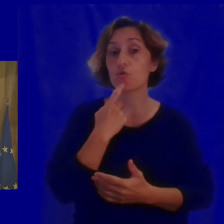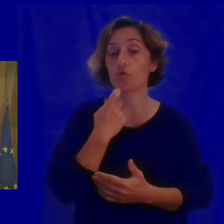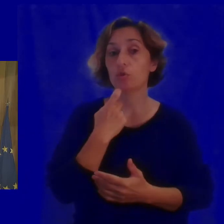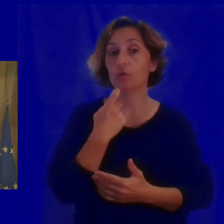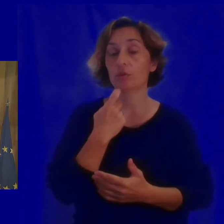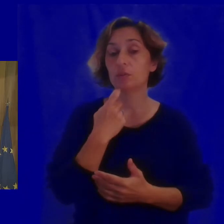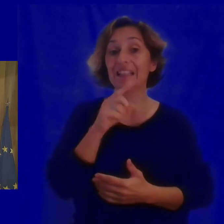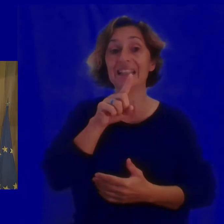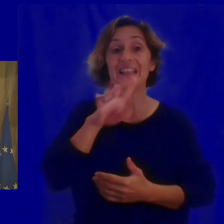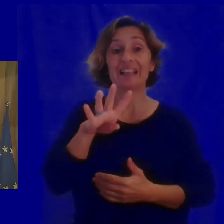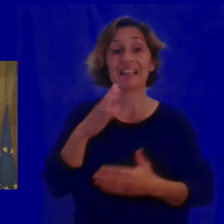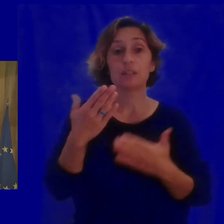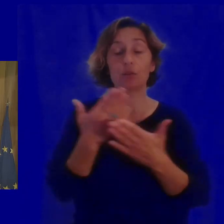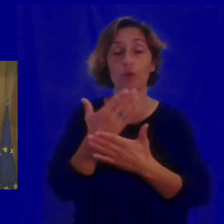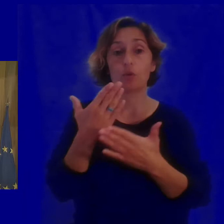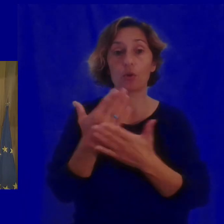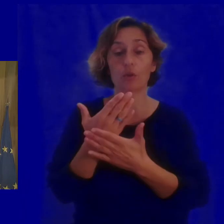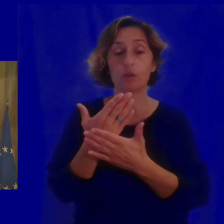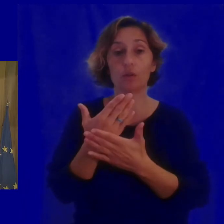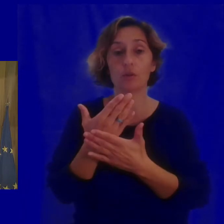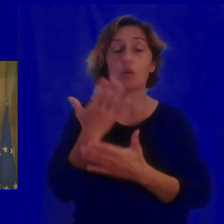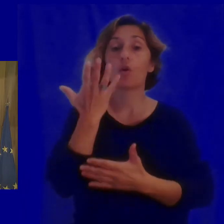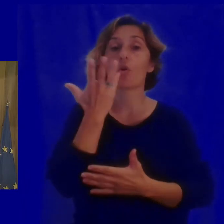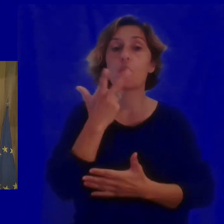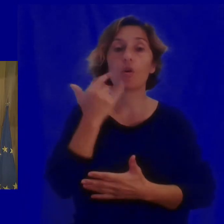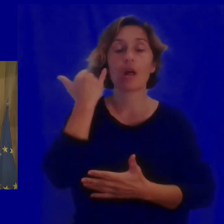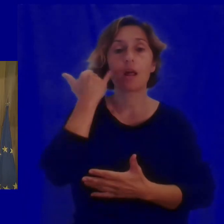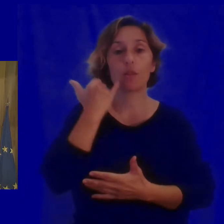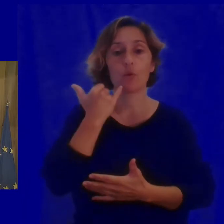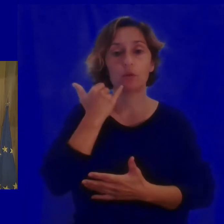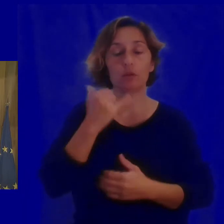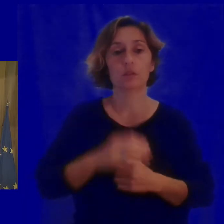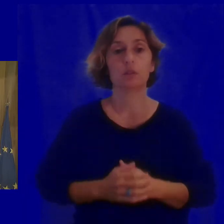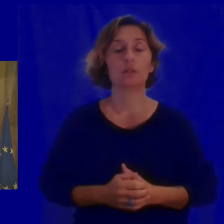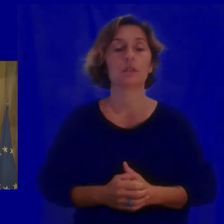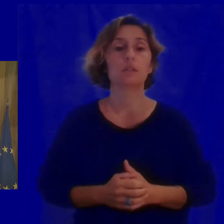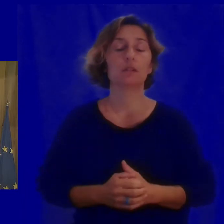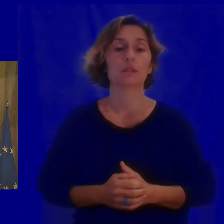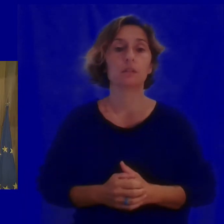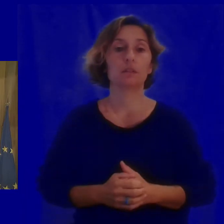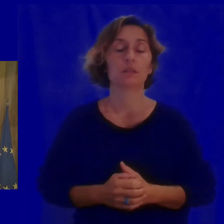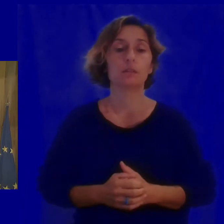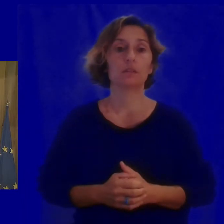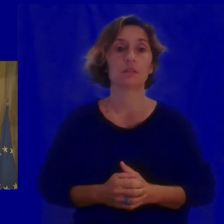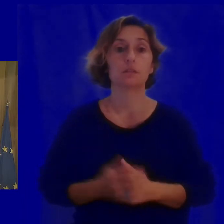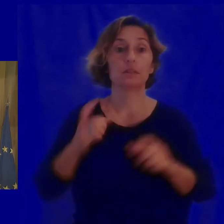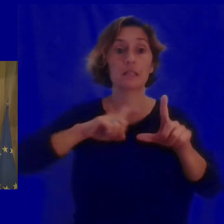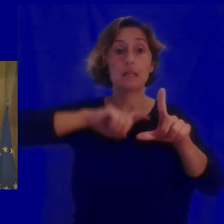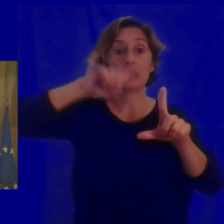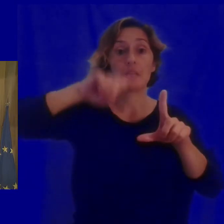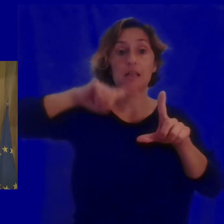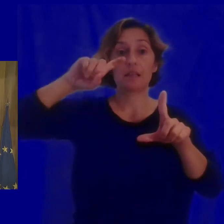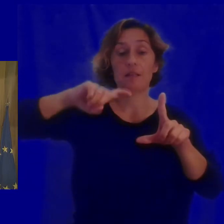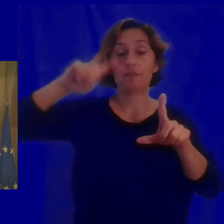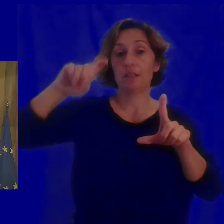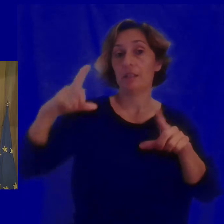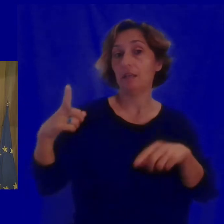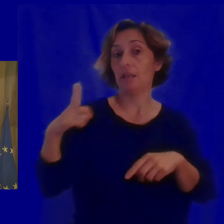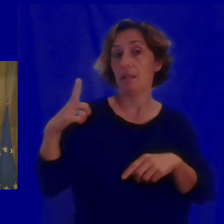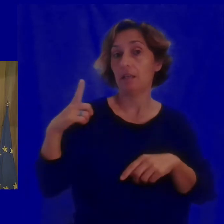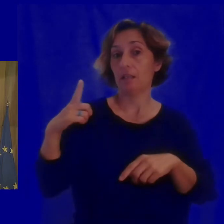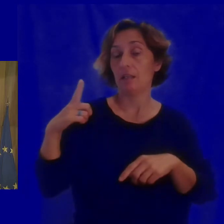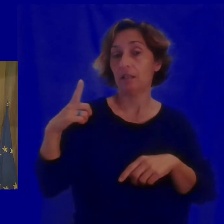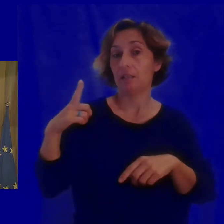los últimos 14 días en color azul. Esta era la gráfica que nos salía ayer, con una incidencia acumulada a